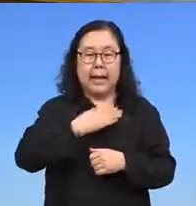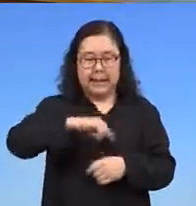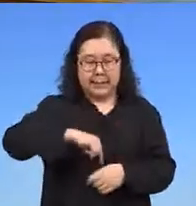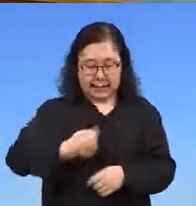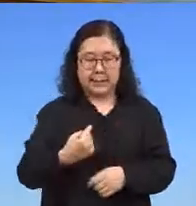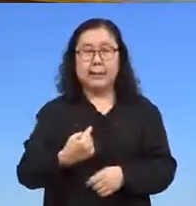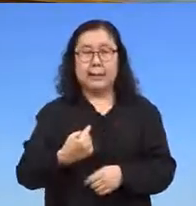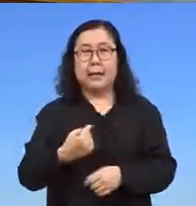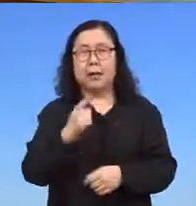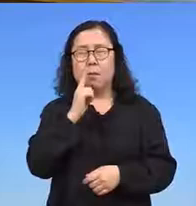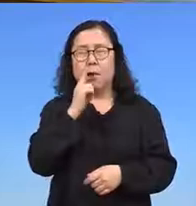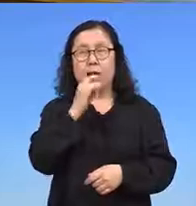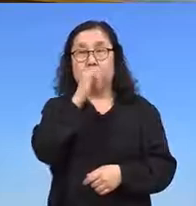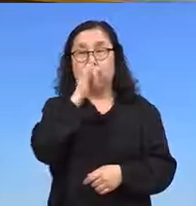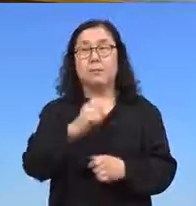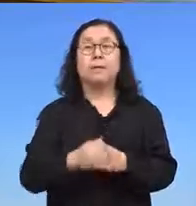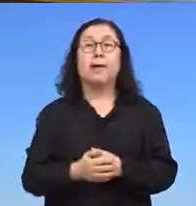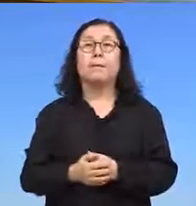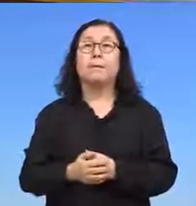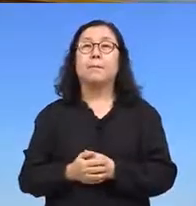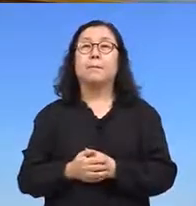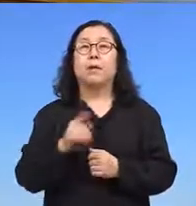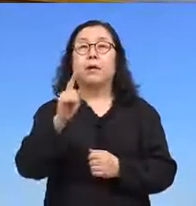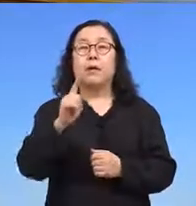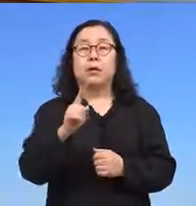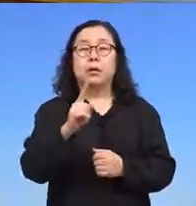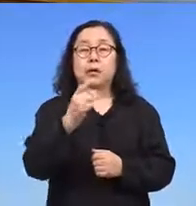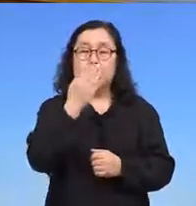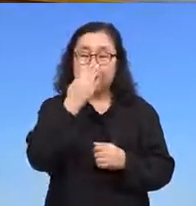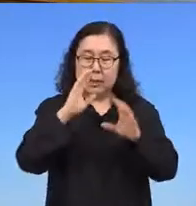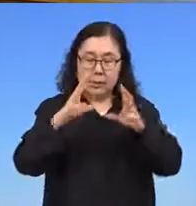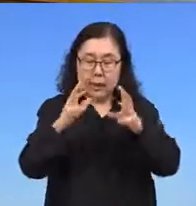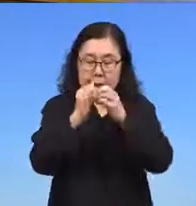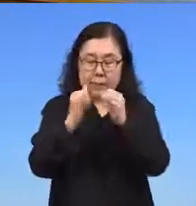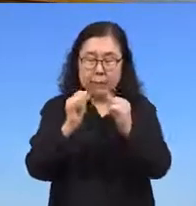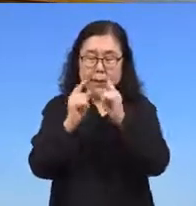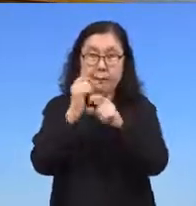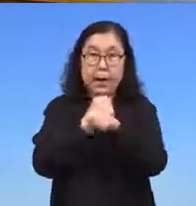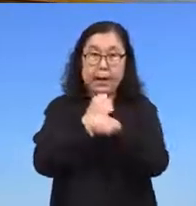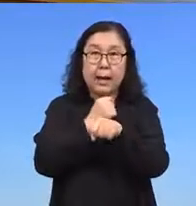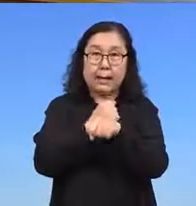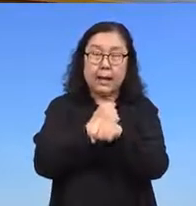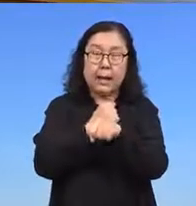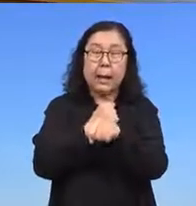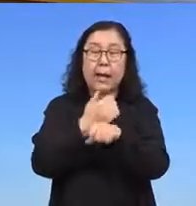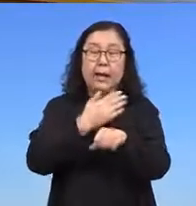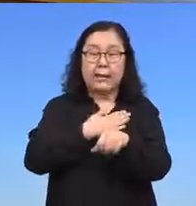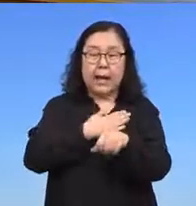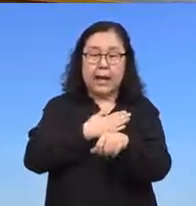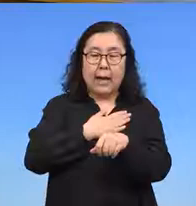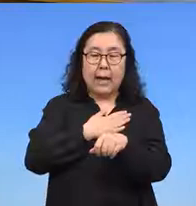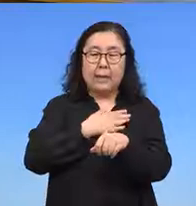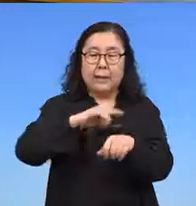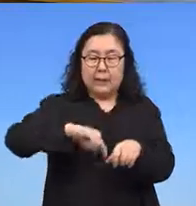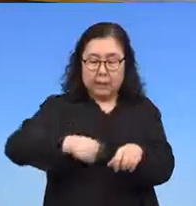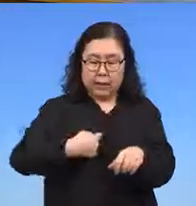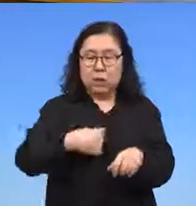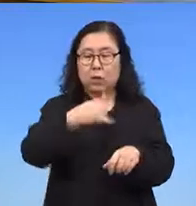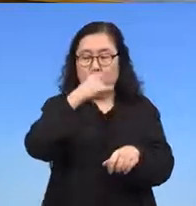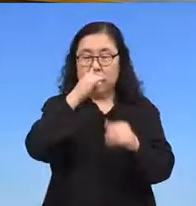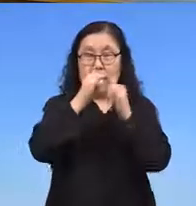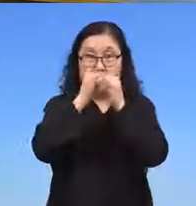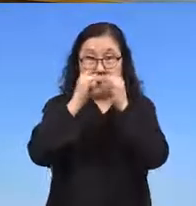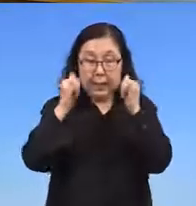who I am. 또 이르시되 너는 이스라엘 자손에게 이같이 이르기를 스스로 있는 자가